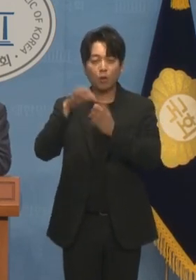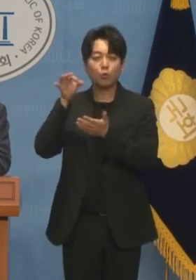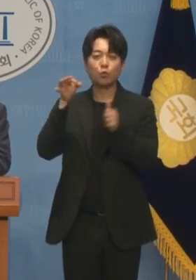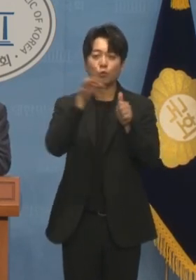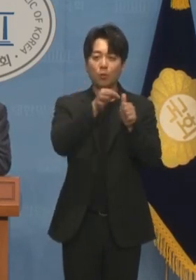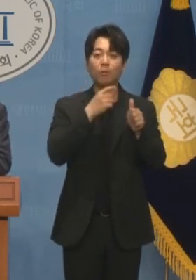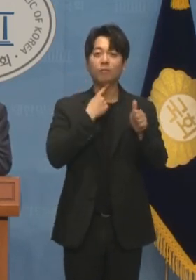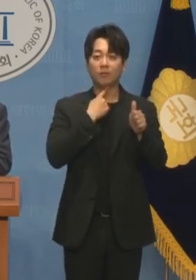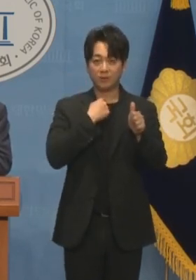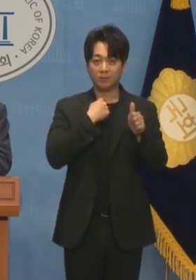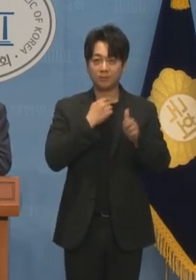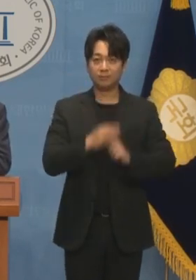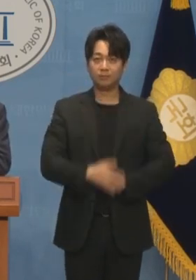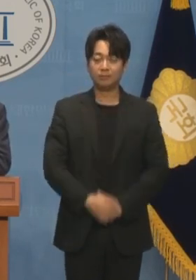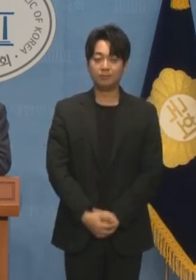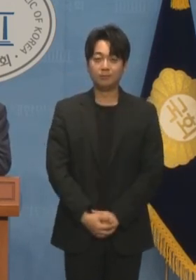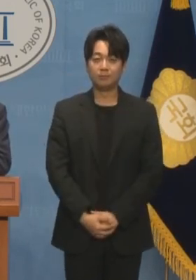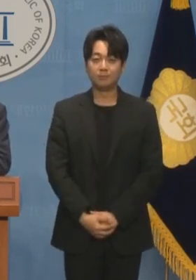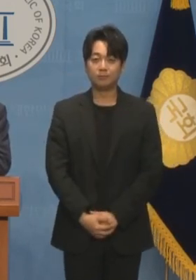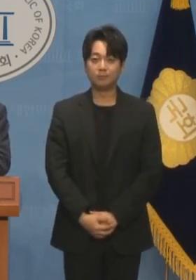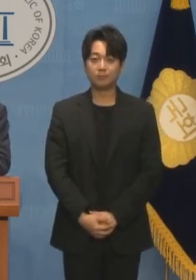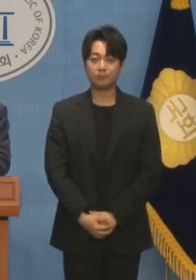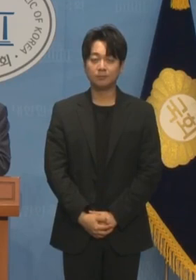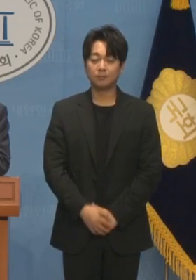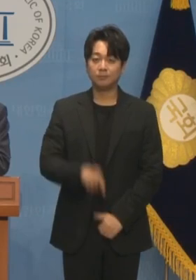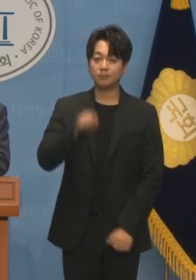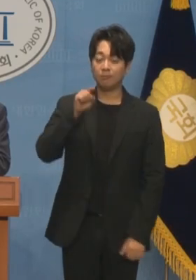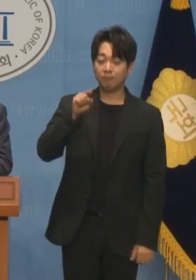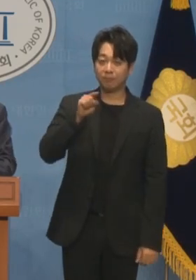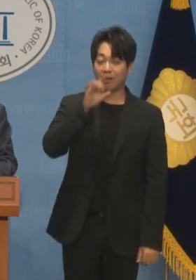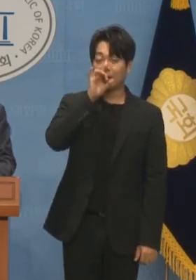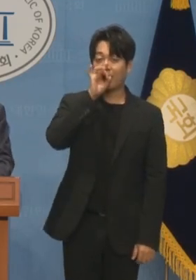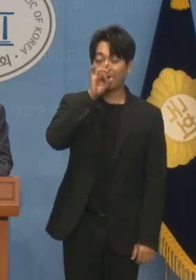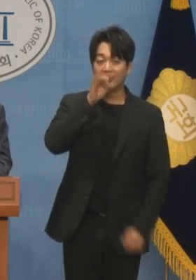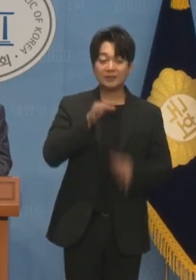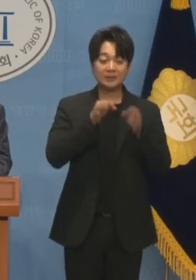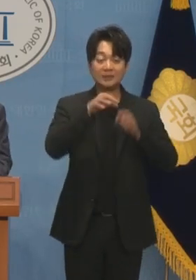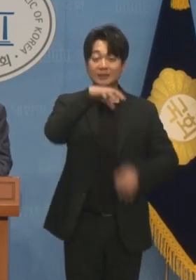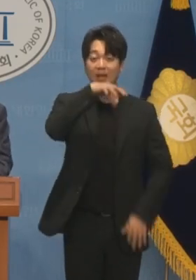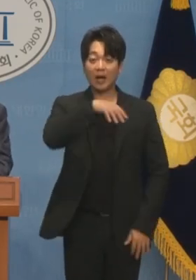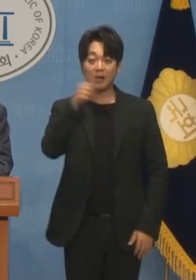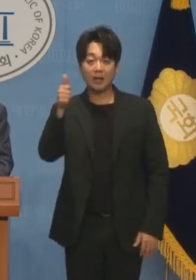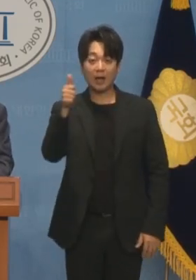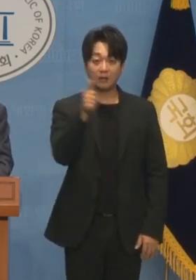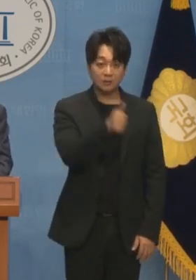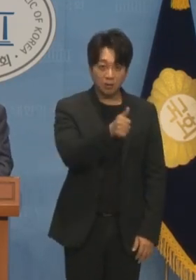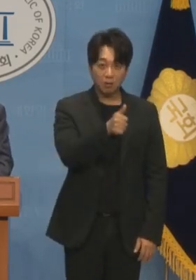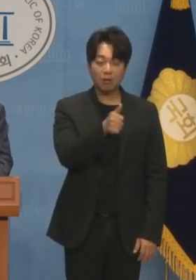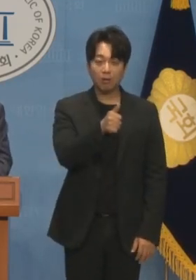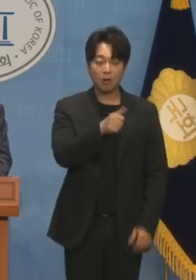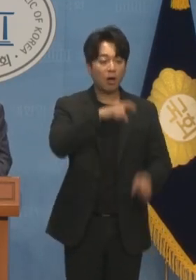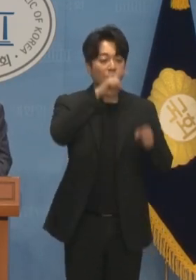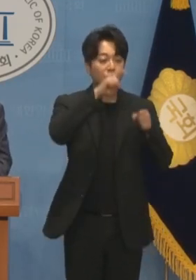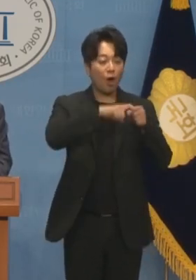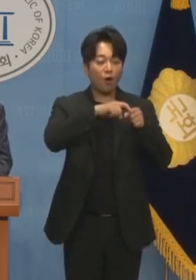영부인으로 활동하며 강릉 정통시장을 방문해서 독거노인들에게 떡을 살 때도